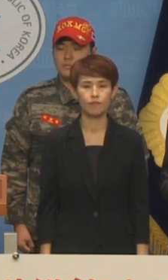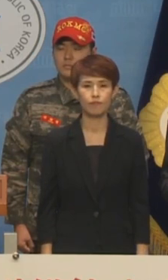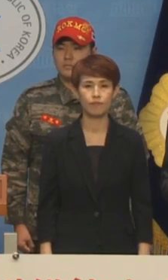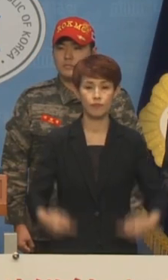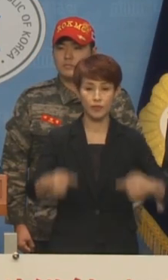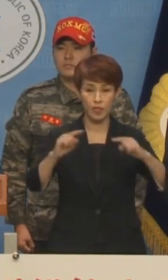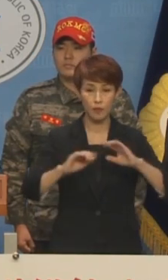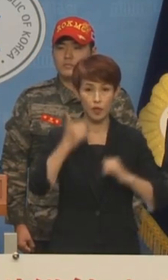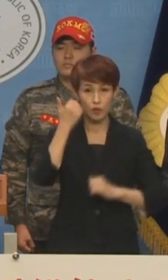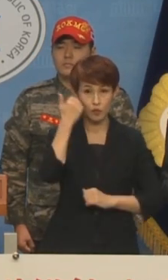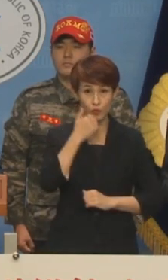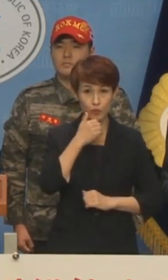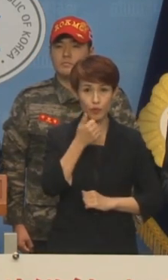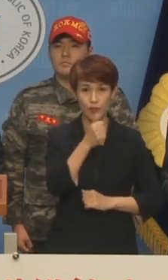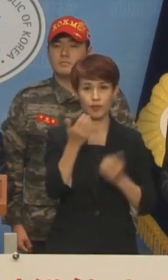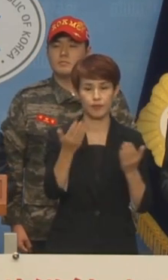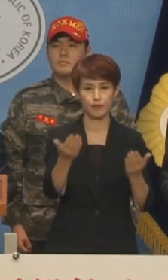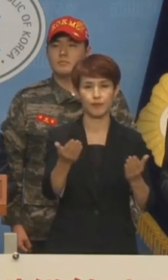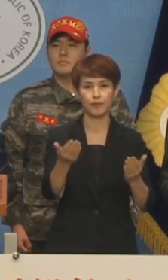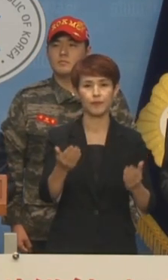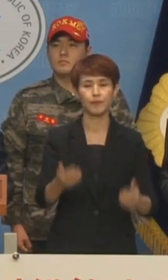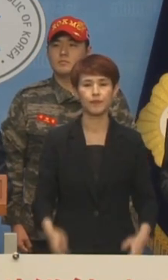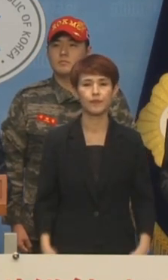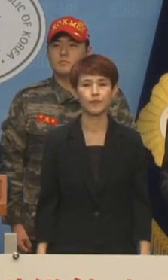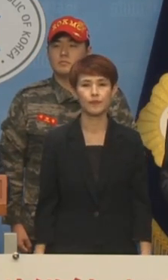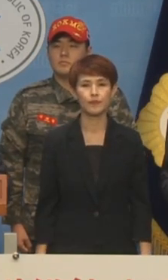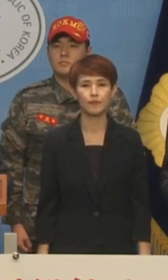참석자 소개해 드리면